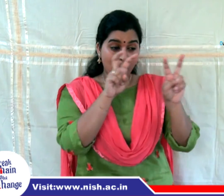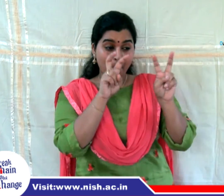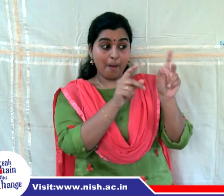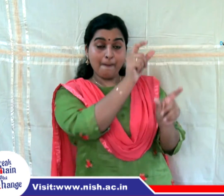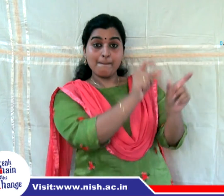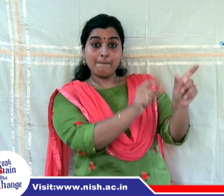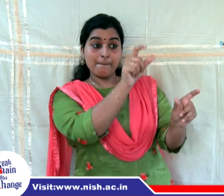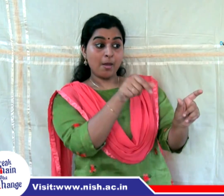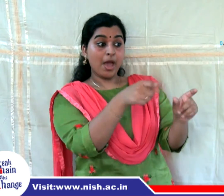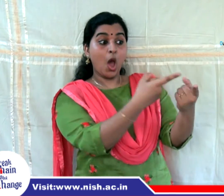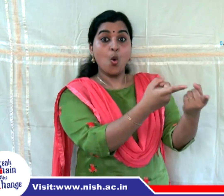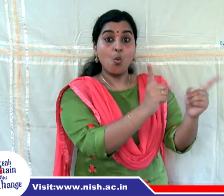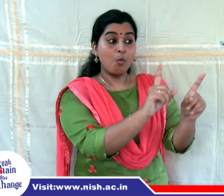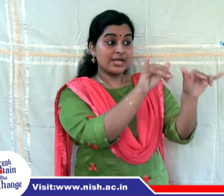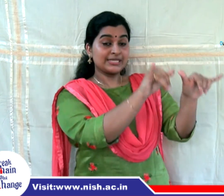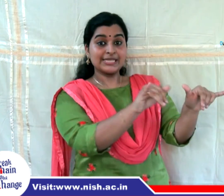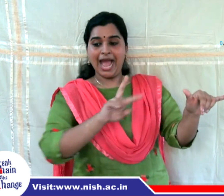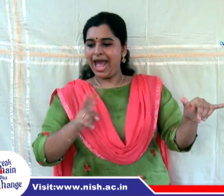നിരീക്ഷണത്തിലുള്ള വ്യക്തികൾ താമസിക്കുന്ന മുറിയിൽ പോകരുത്.